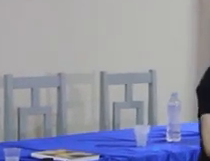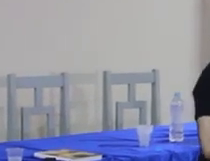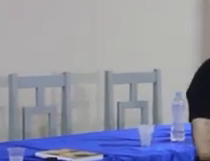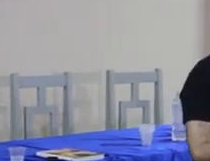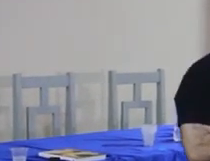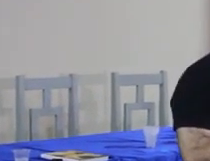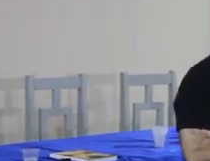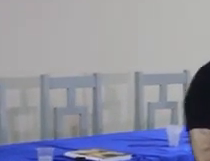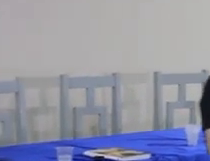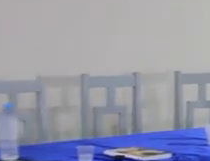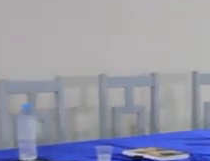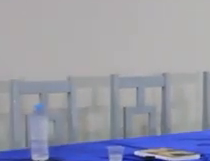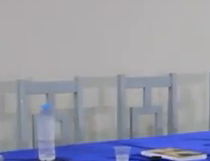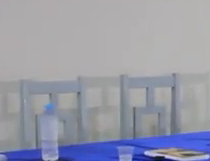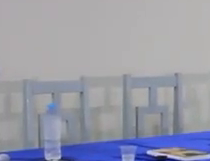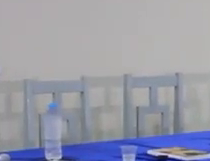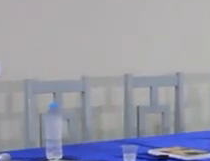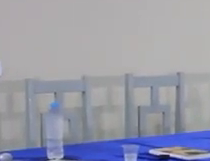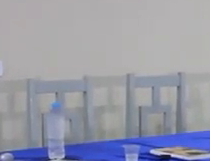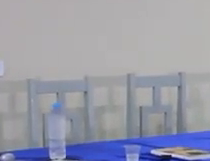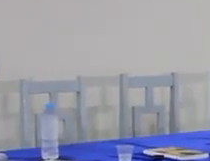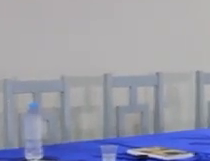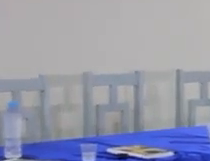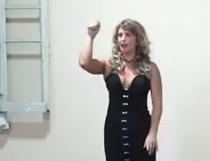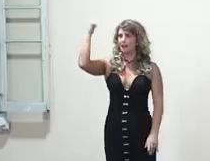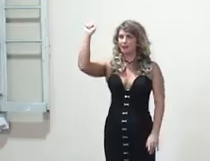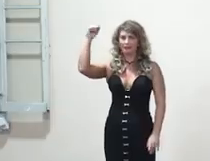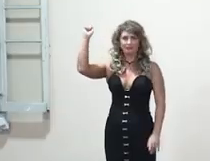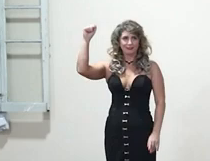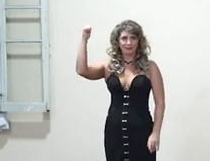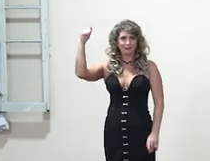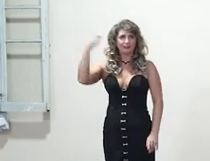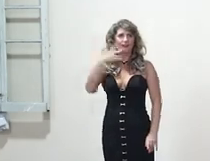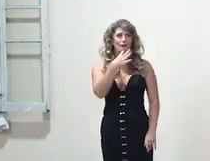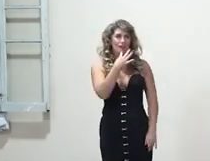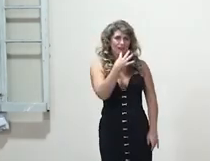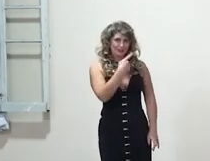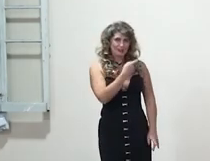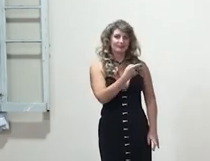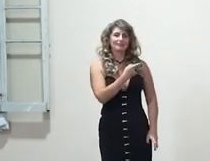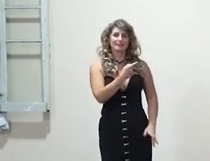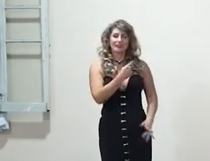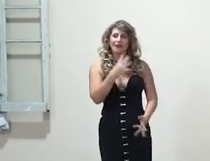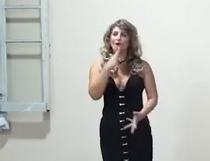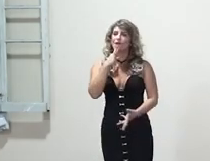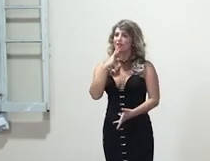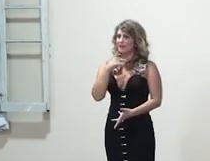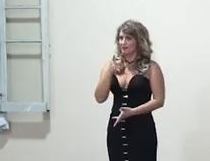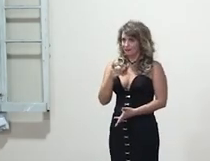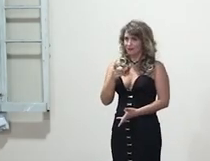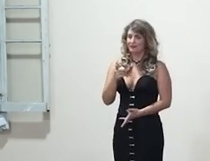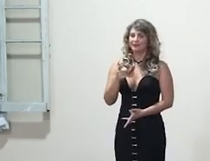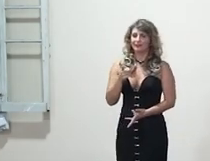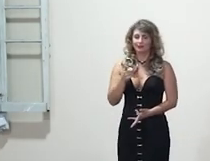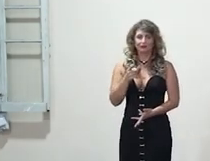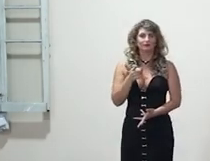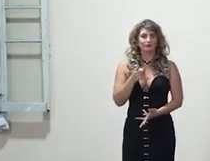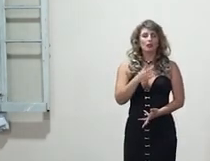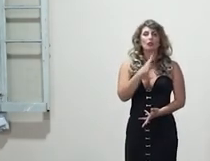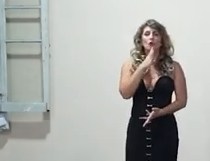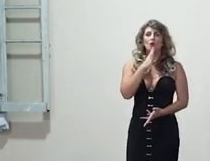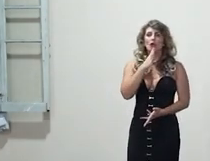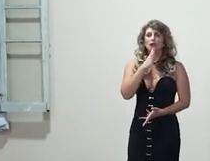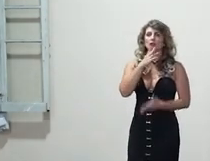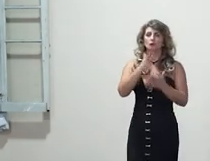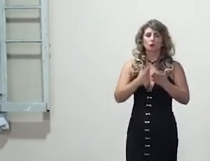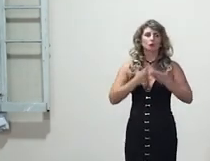Madero de Buenos Aires? Vocês conhecem, La Poli conhece. Puerto